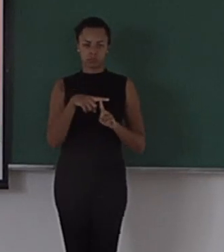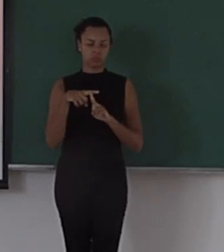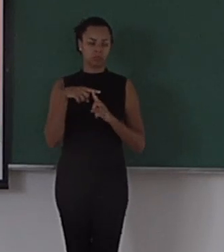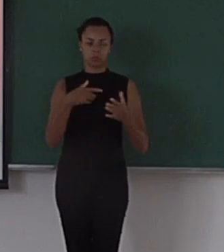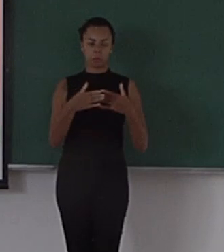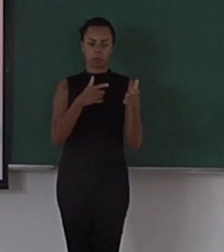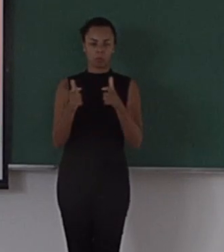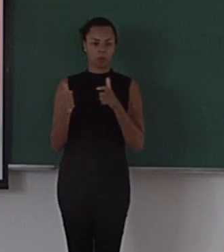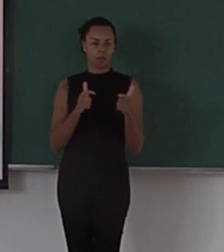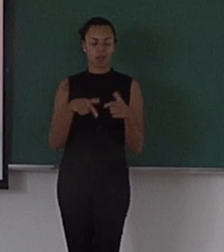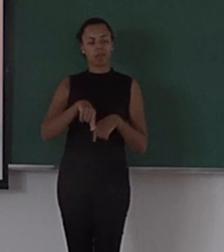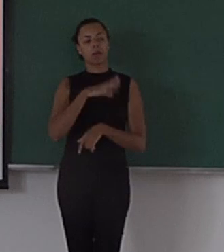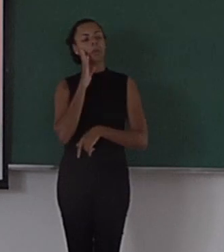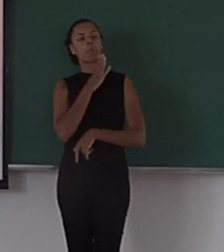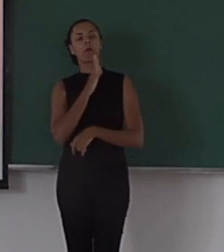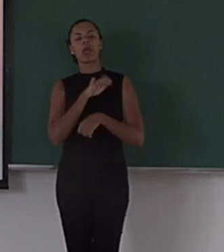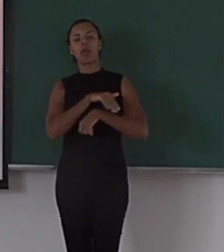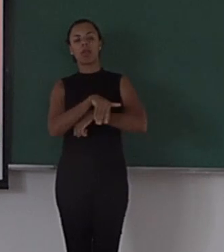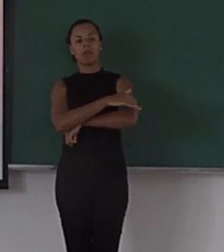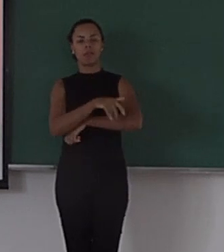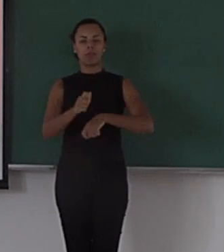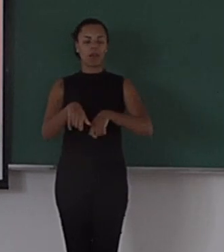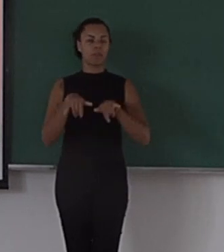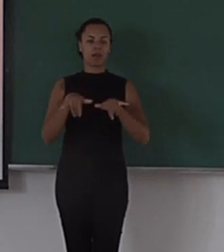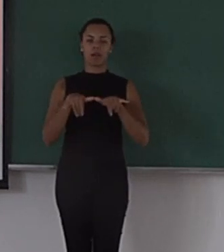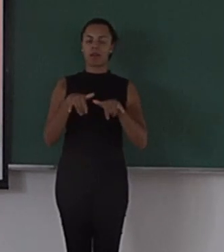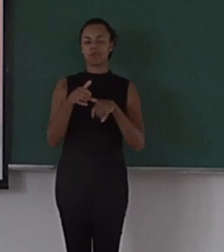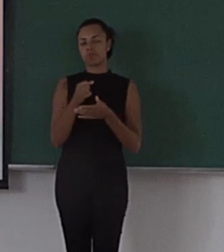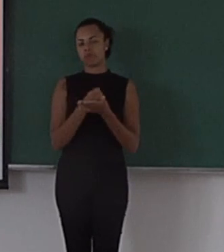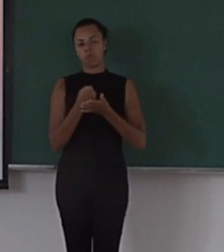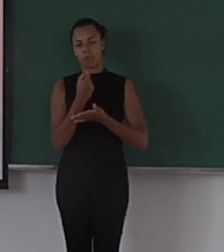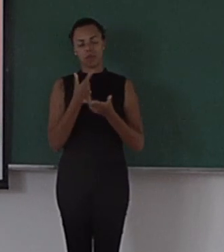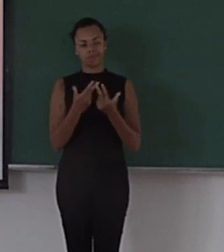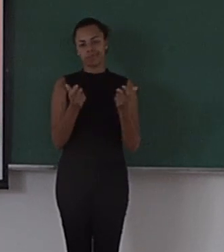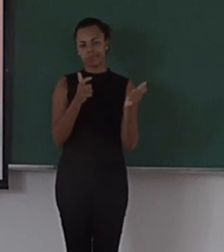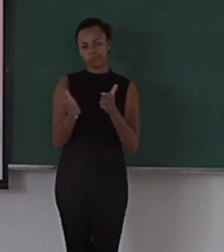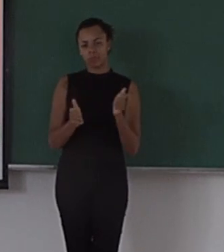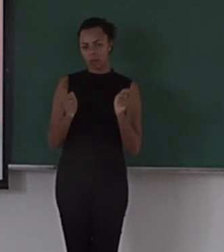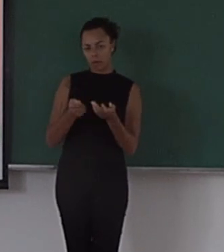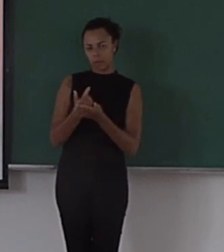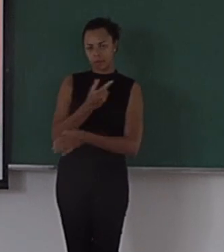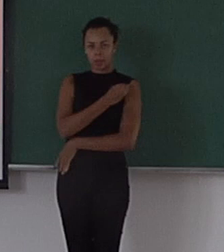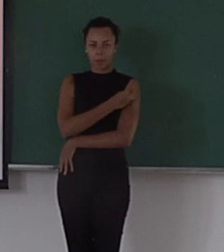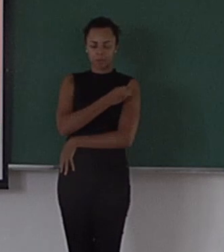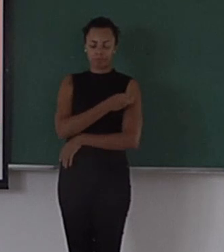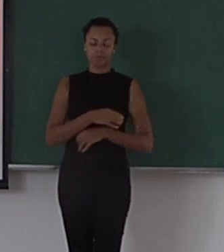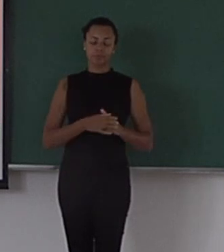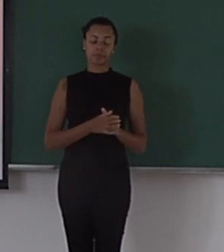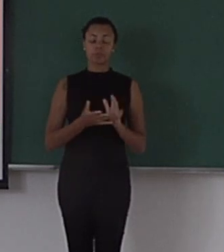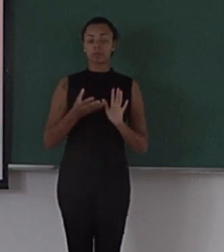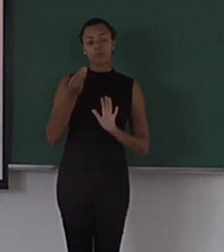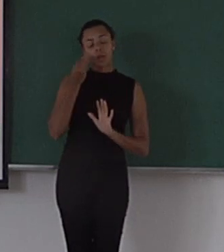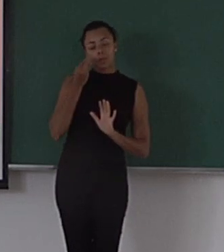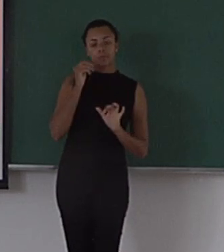em todo lugar, né? No boteco da esquina, no supermercado, na farmácia e por aí vai. Tentou-se fazer algumas